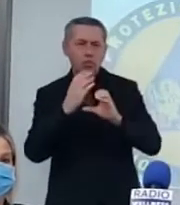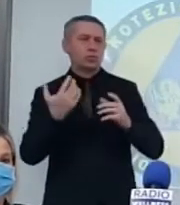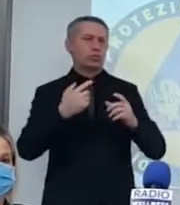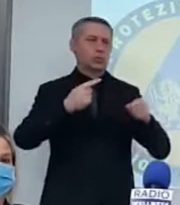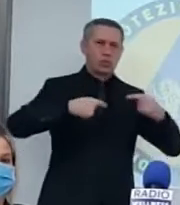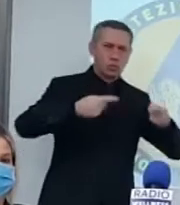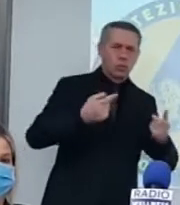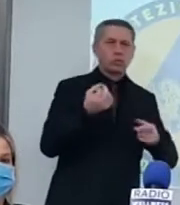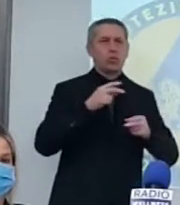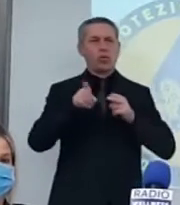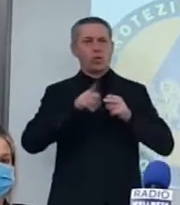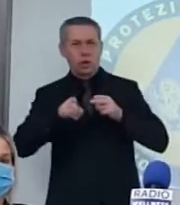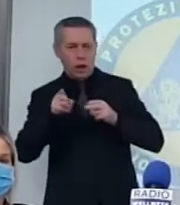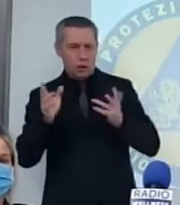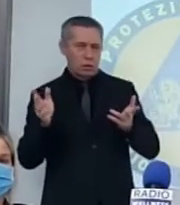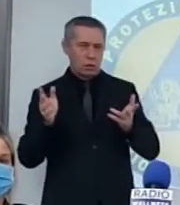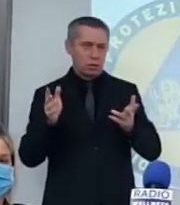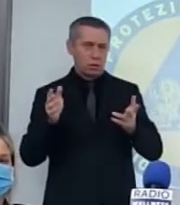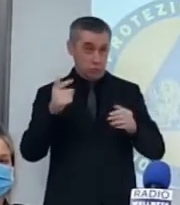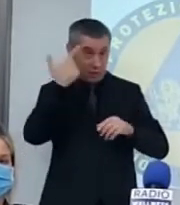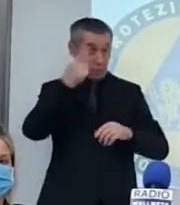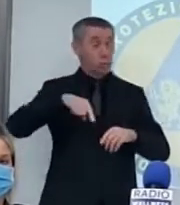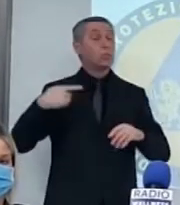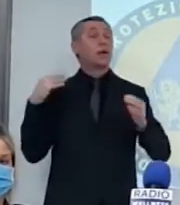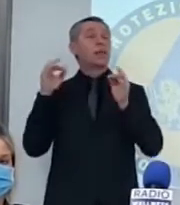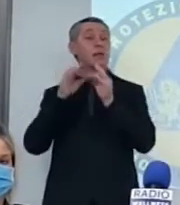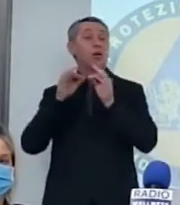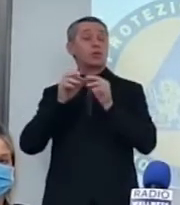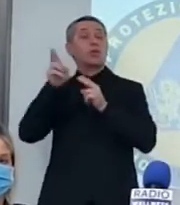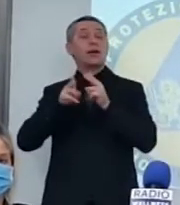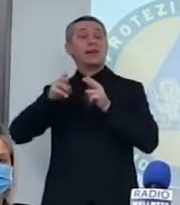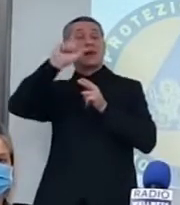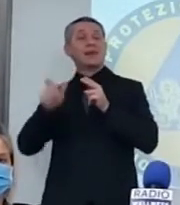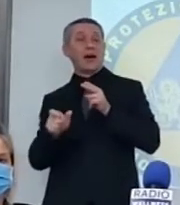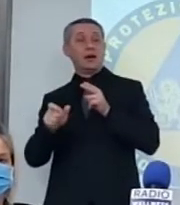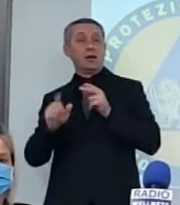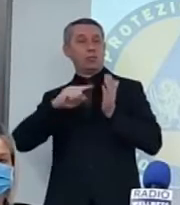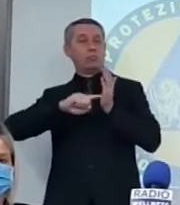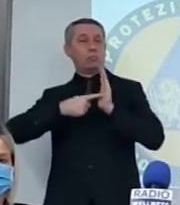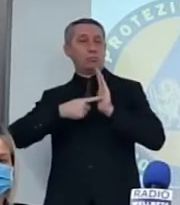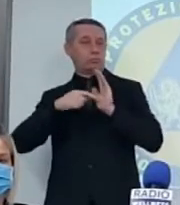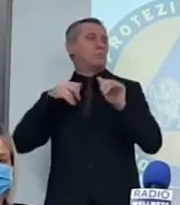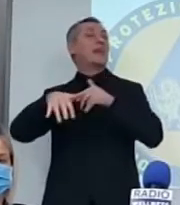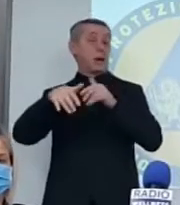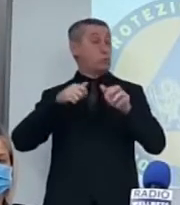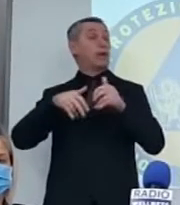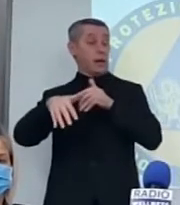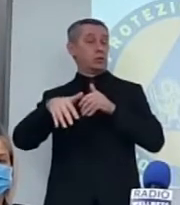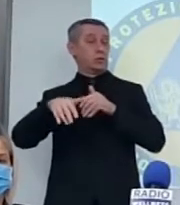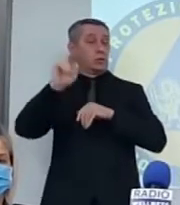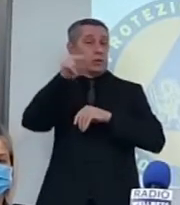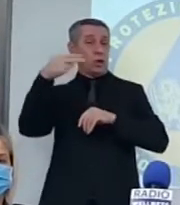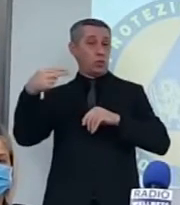rotaia vorrei ricordarvi che nonostante il nostro accordo con tra in italia di oltre un miliardo di euro per la fornitura dei treni anche quei treni